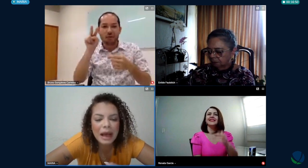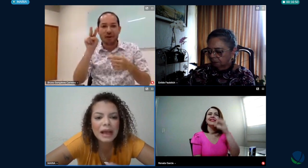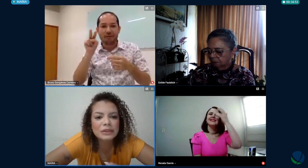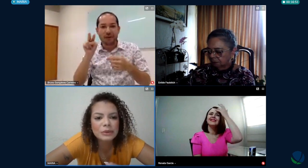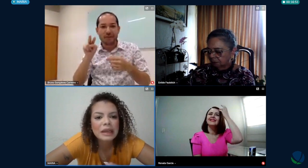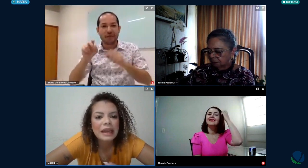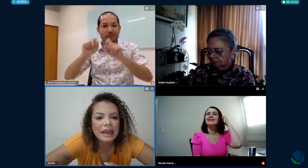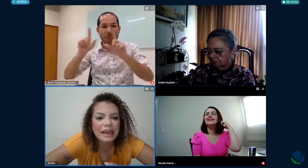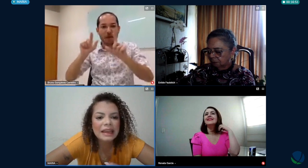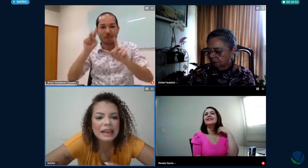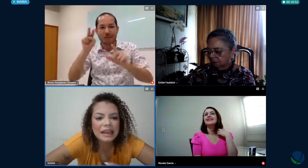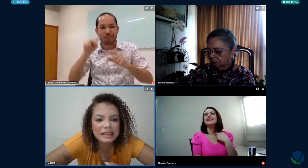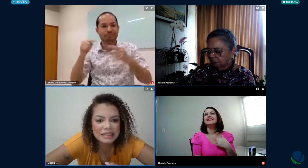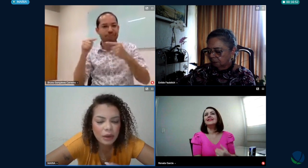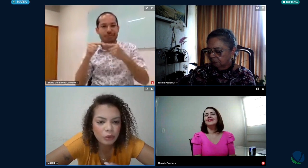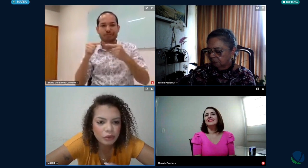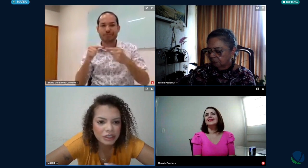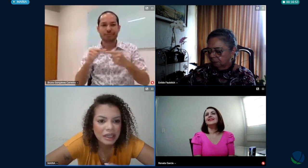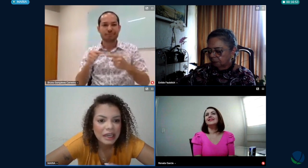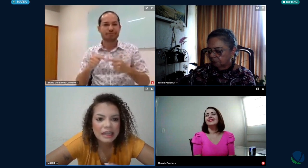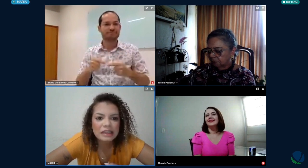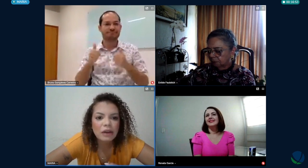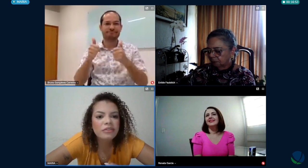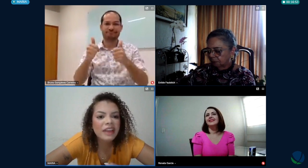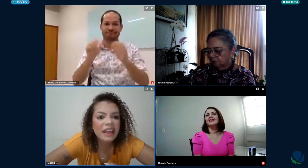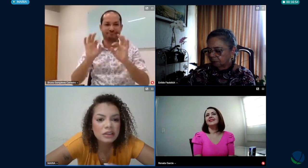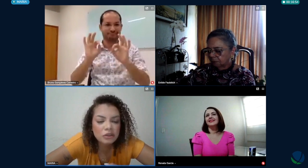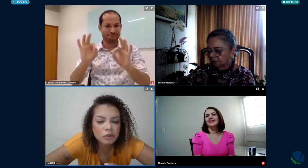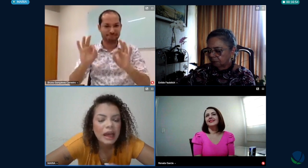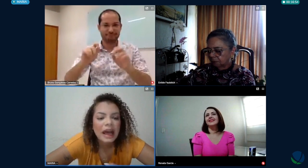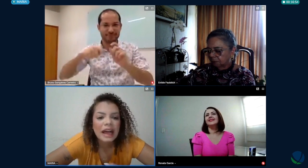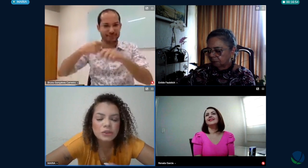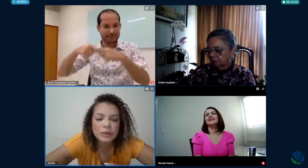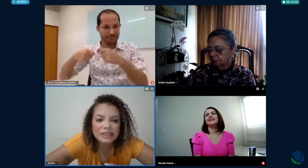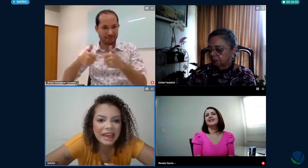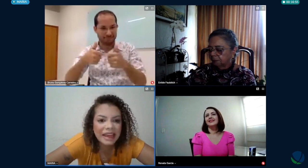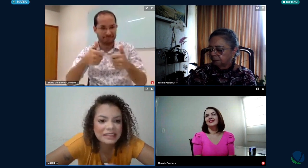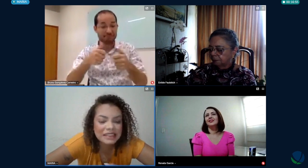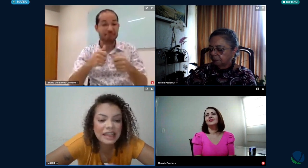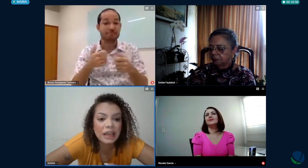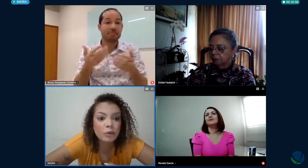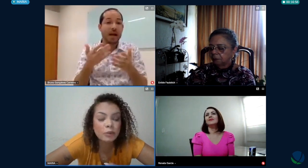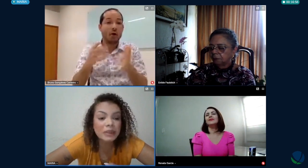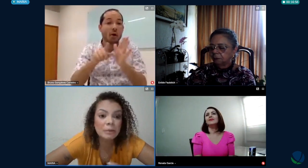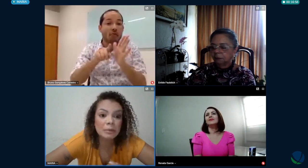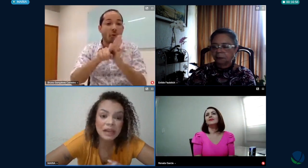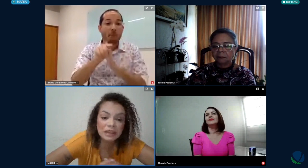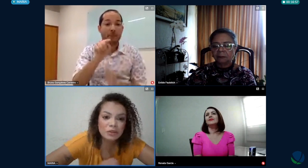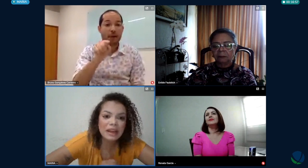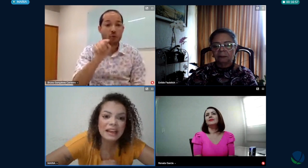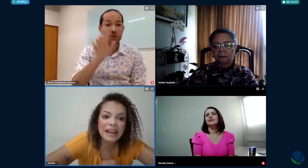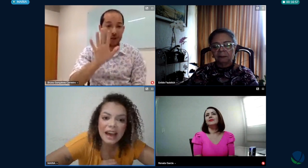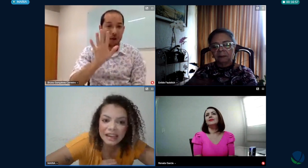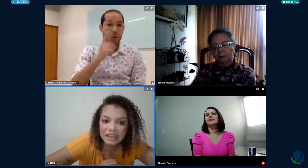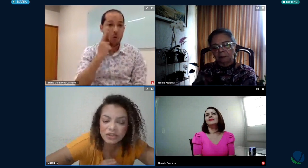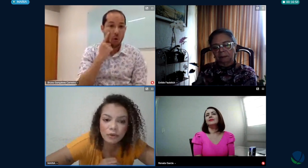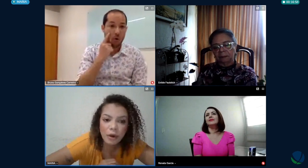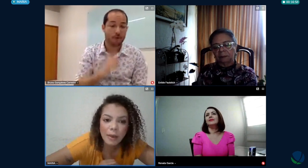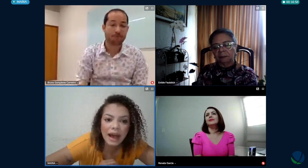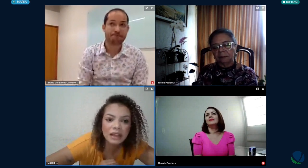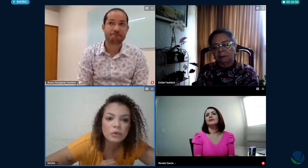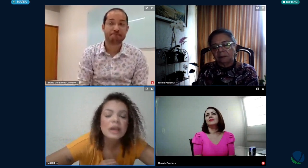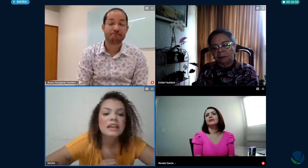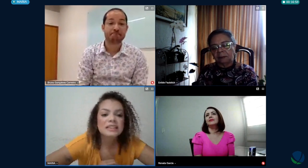fui formado na área da saúde. Então, vendo a sua tese, eu lembrando da área em que